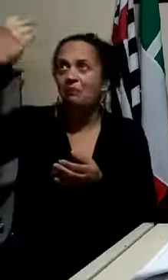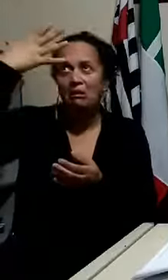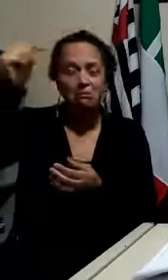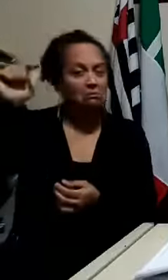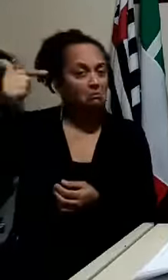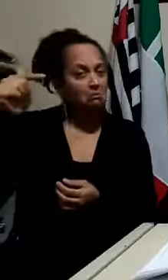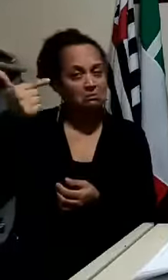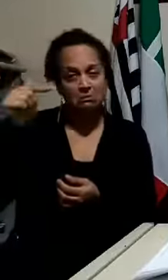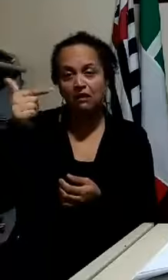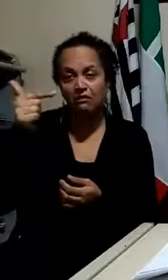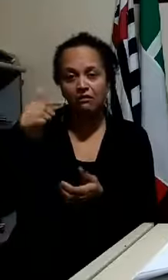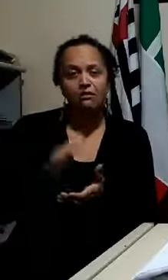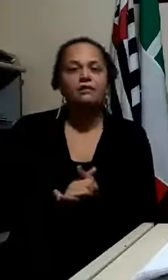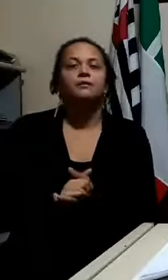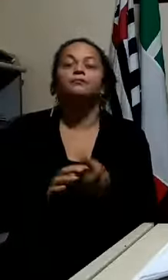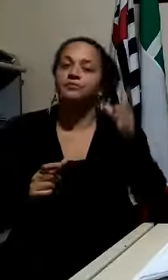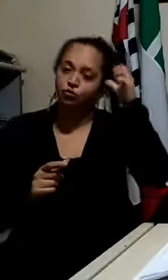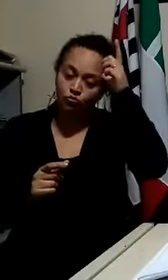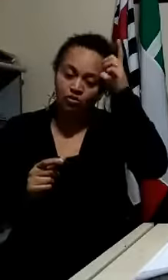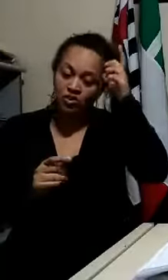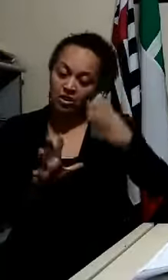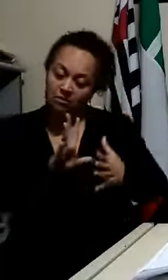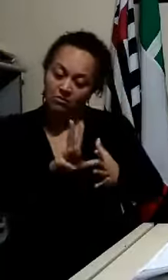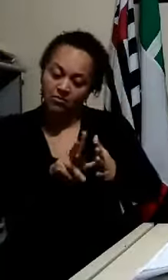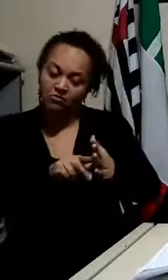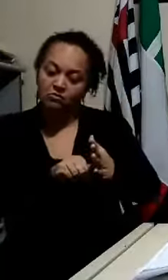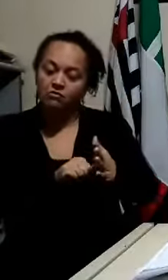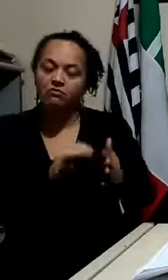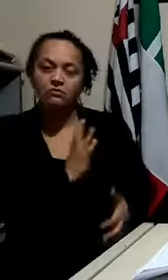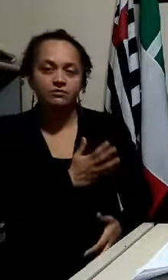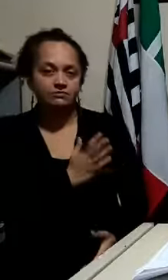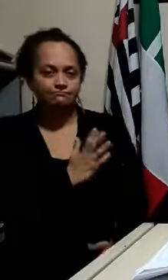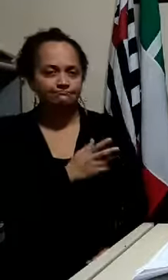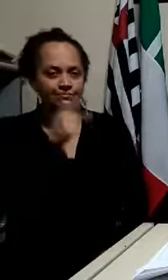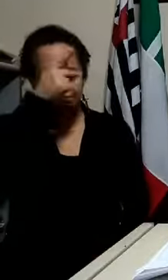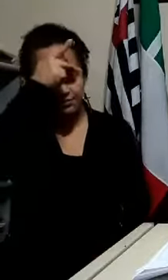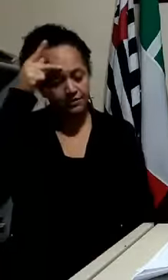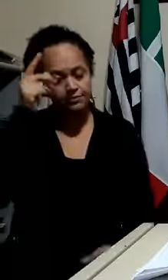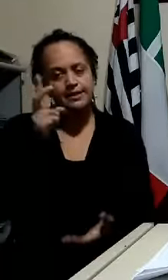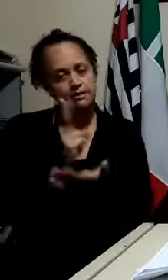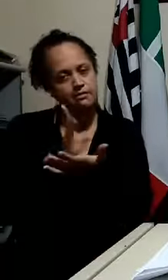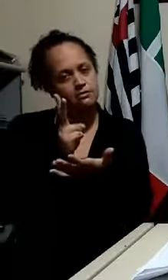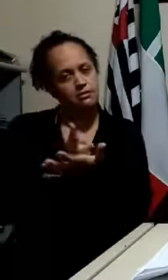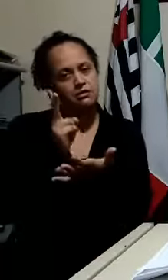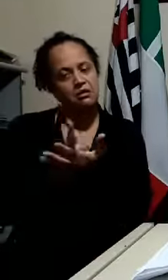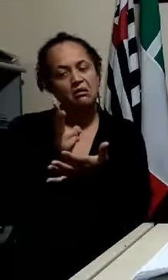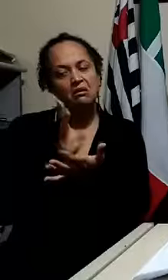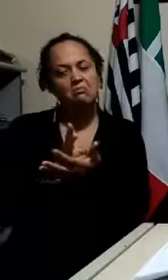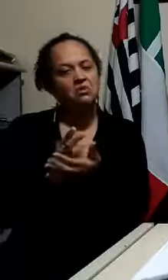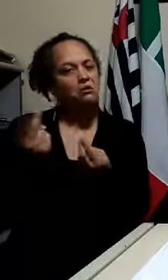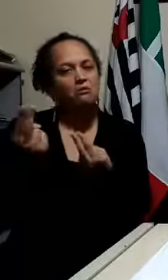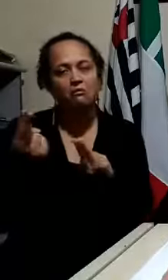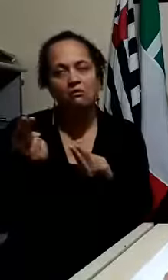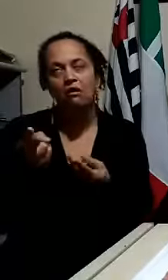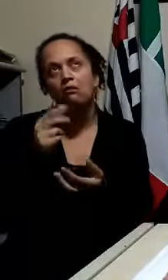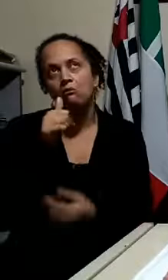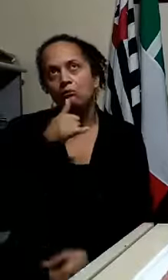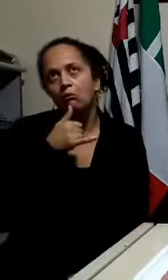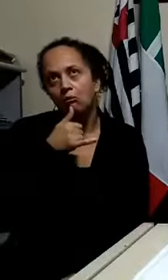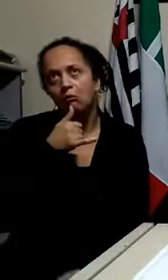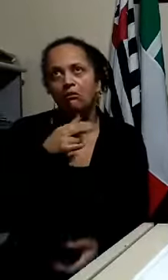semente, e essa pessoa vai permanecer no estado que ela se encontra, né? Infelizmente, o inimigo